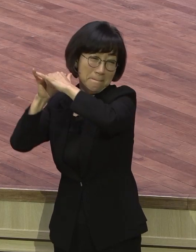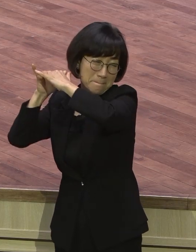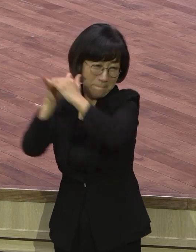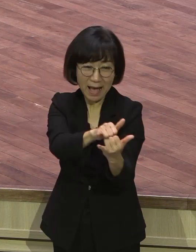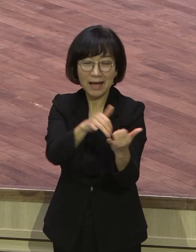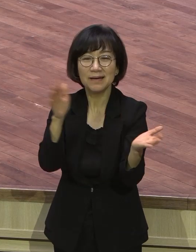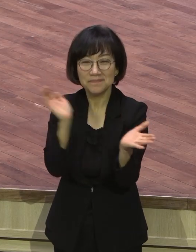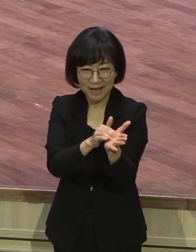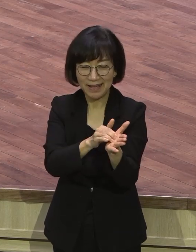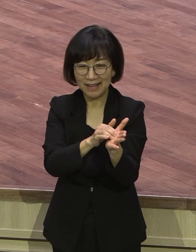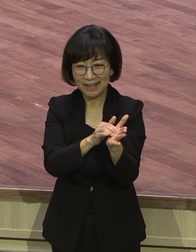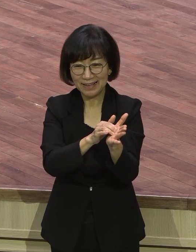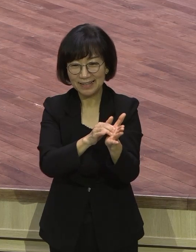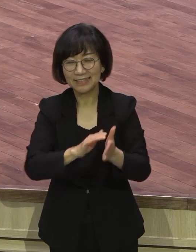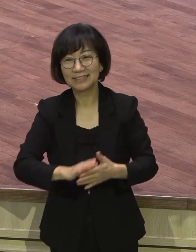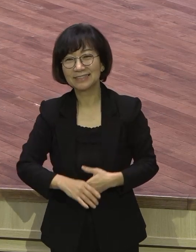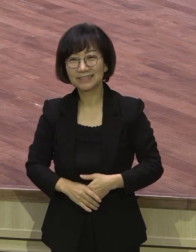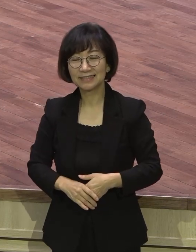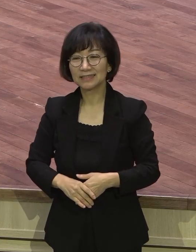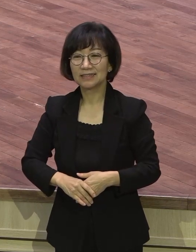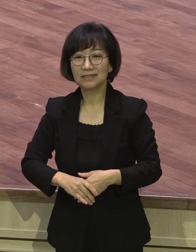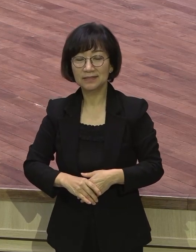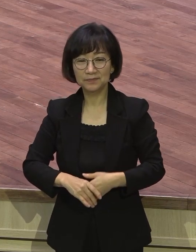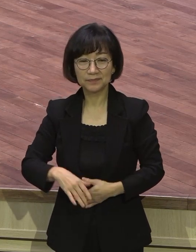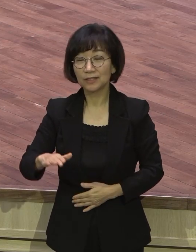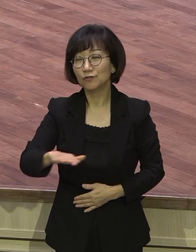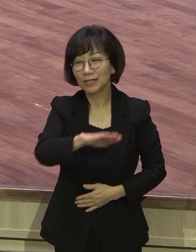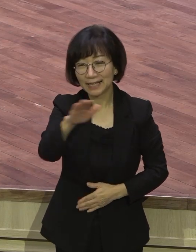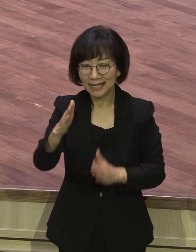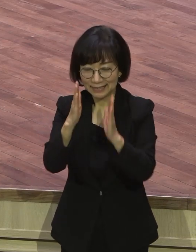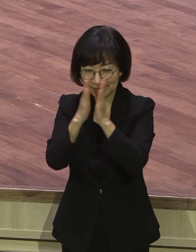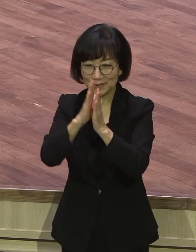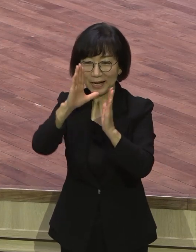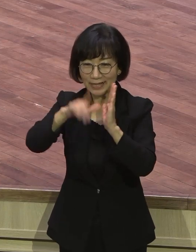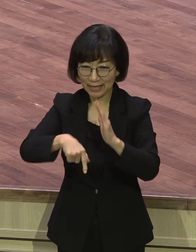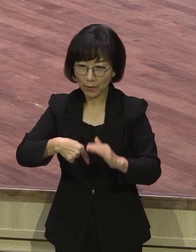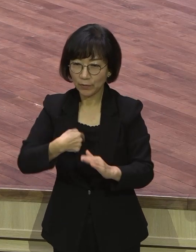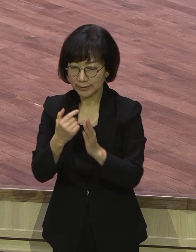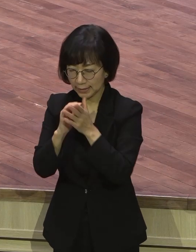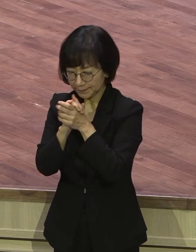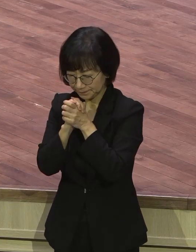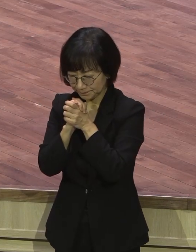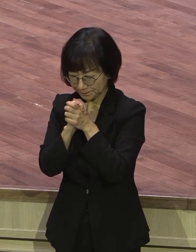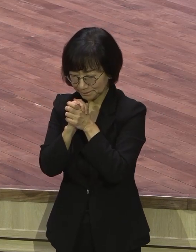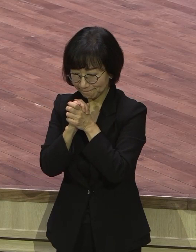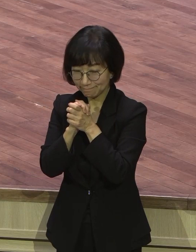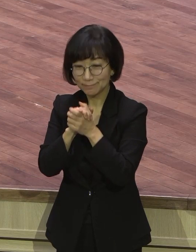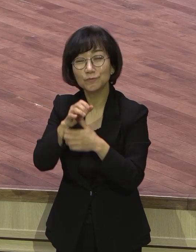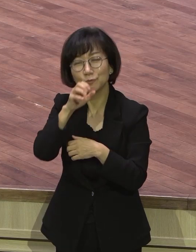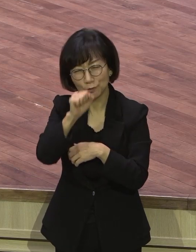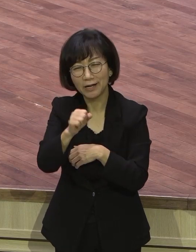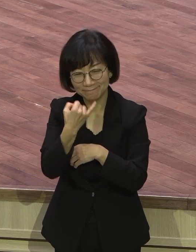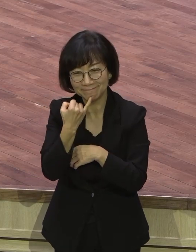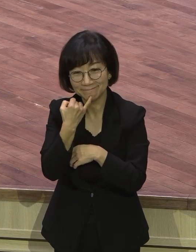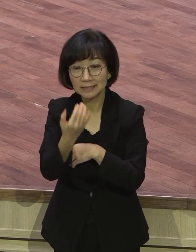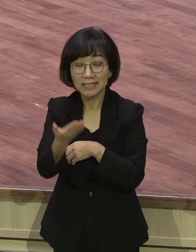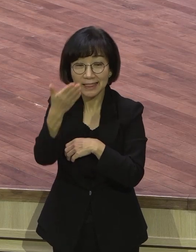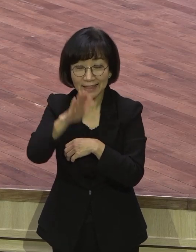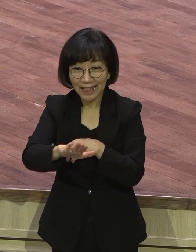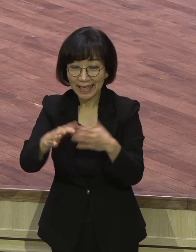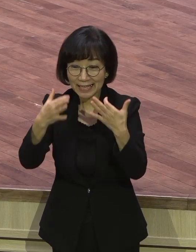우리가 기도할 때 홀로 기도하는 것도 중요하지만 우리가 십 년 때 같이